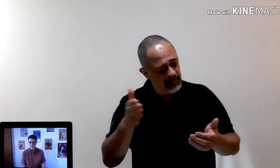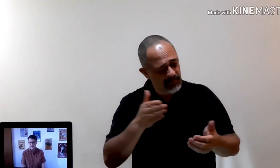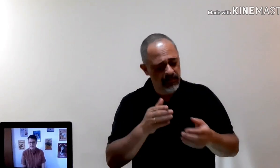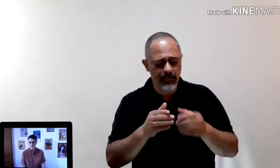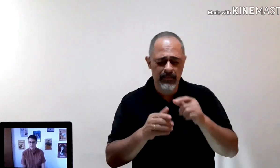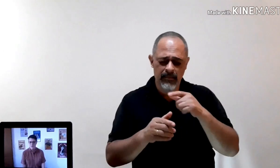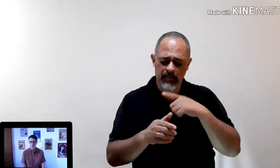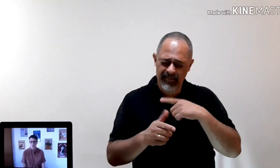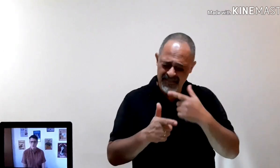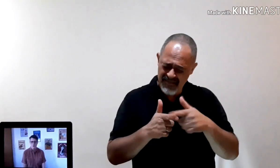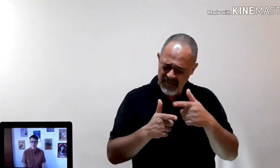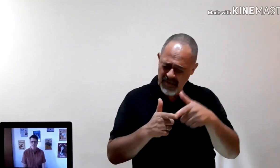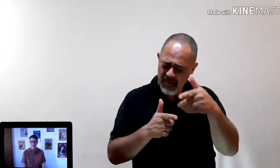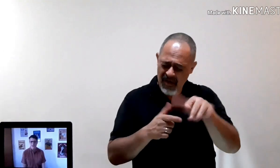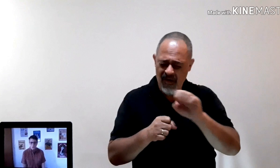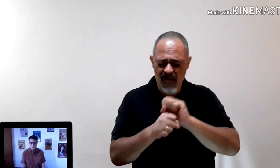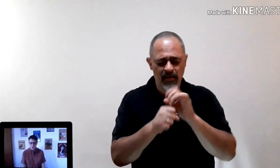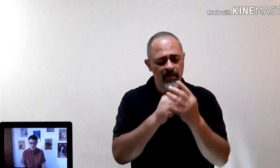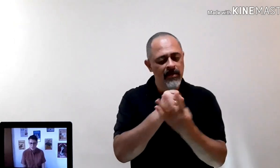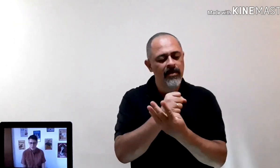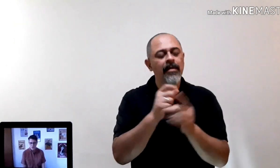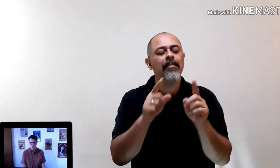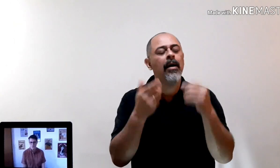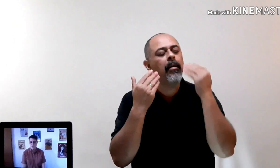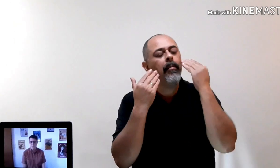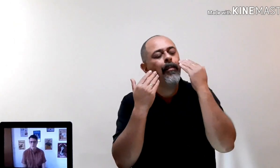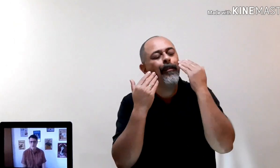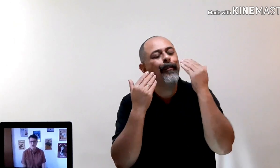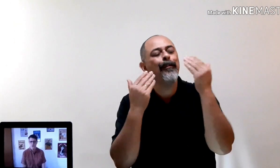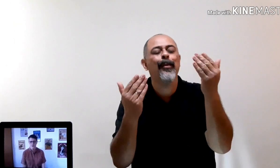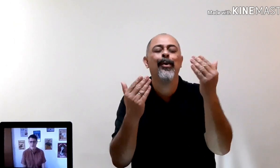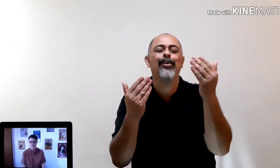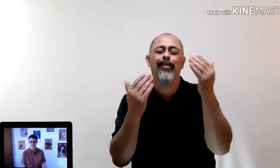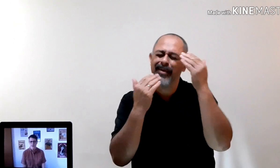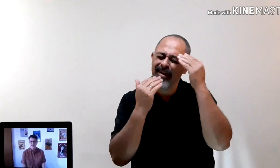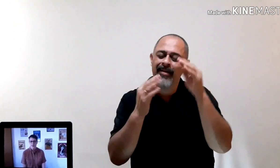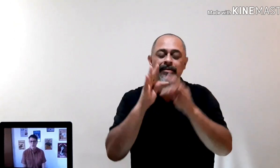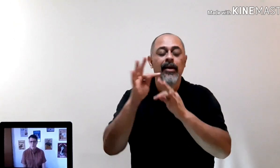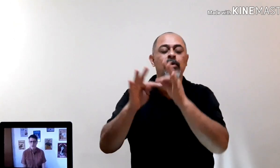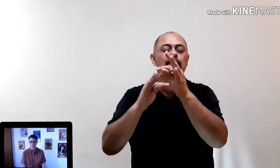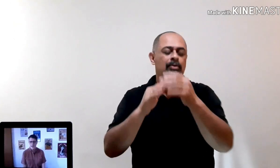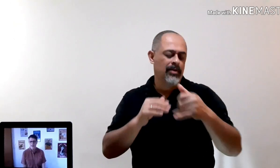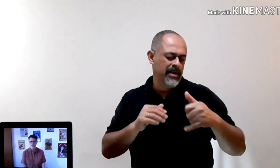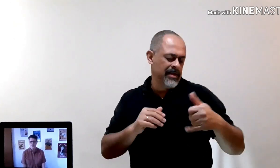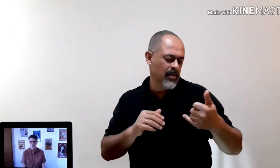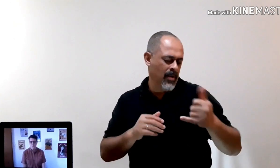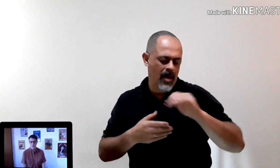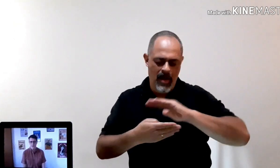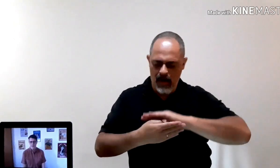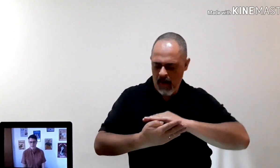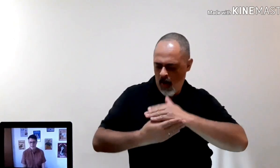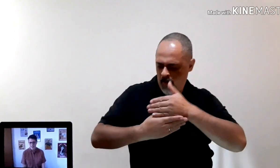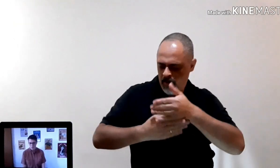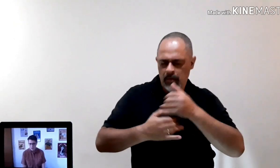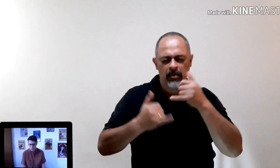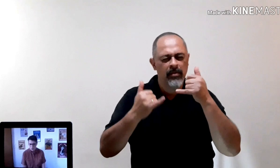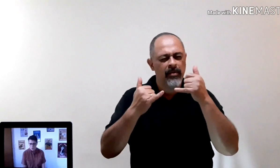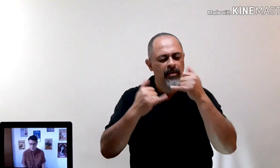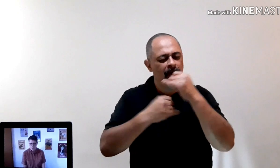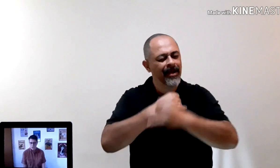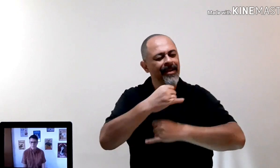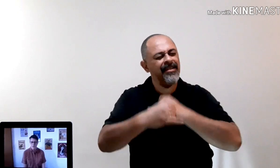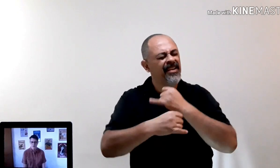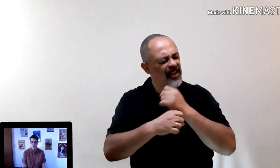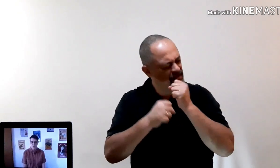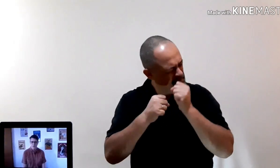Te agradecemos e te louvamos pela tecnologia que o Senhor permitiu que a gente tivesse e por meio dela a gente poder ainda estar reunido